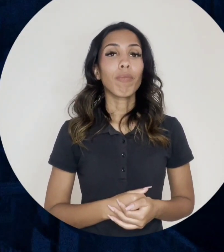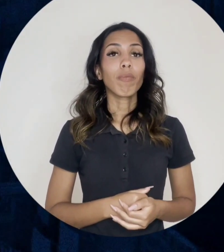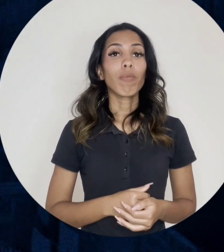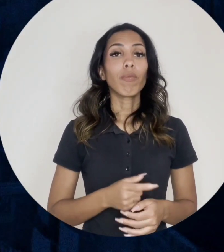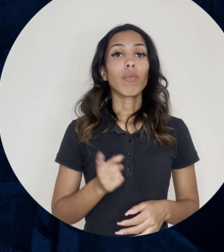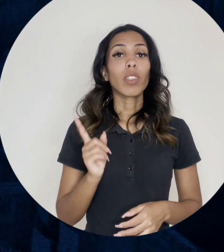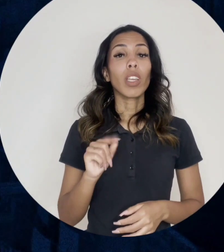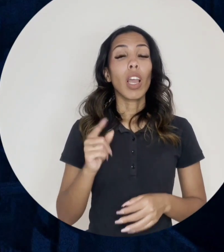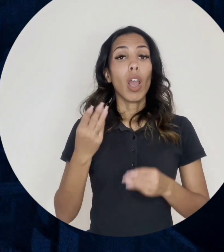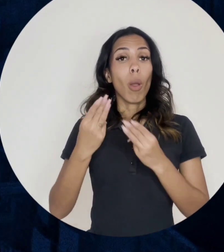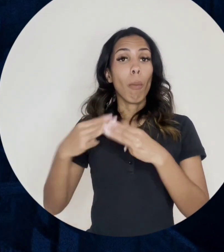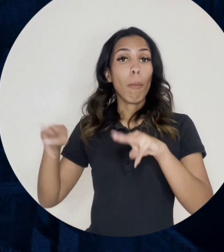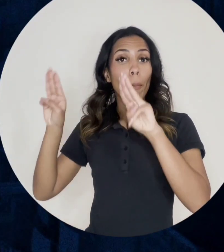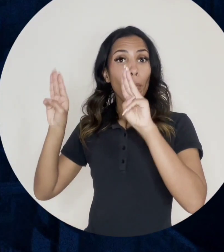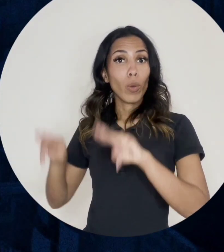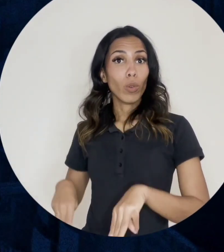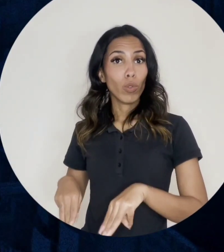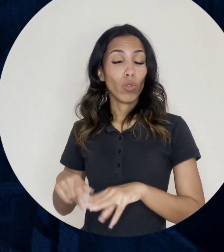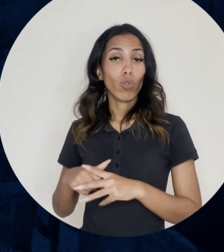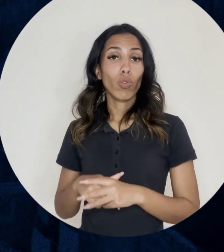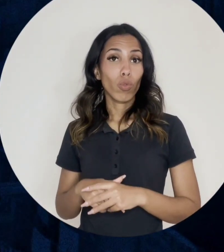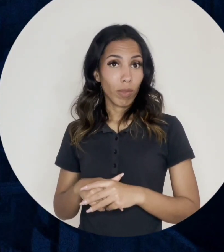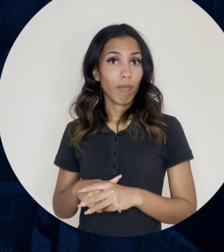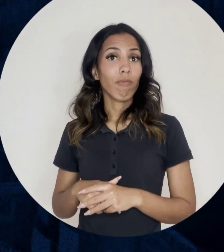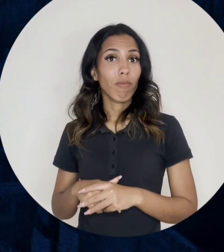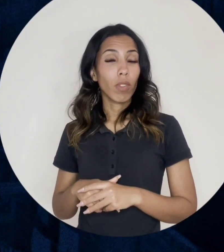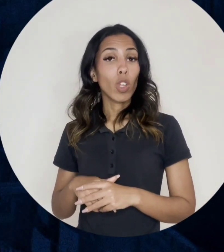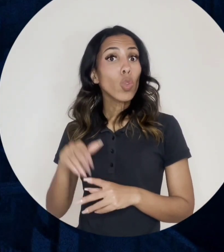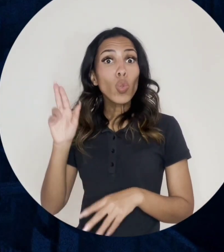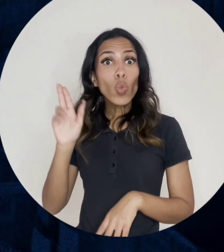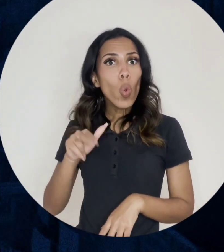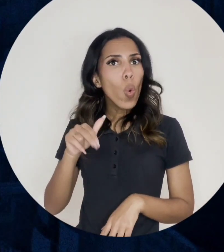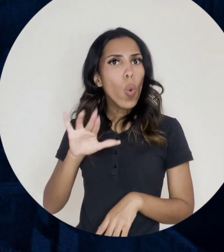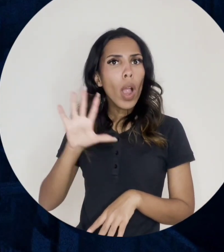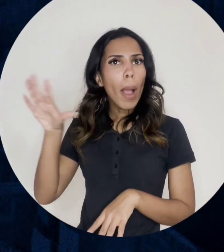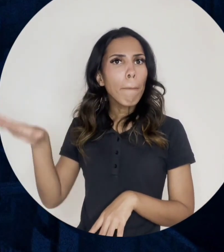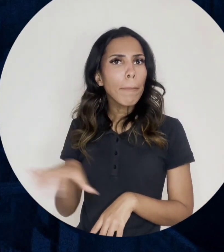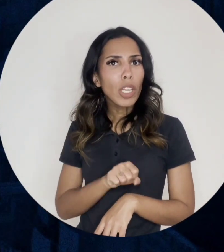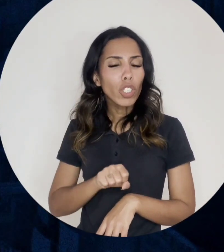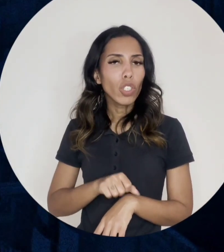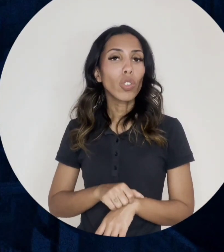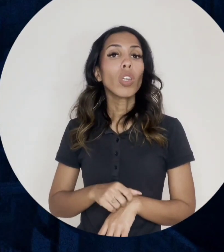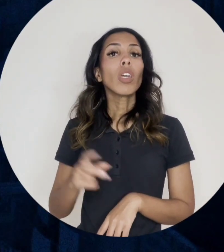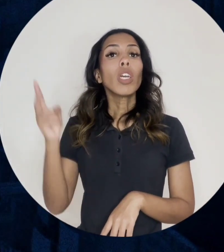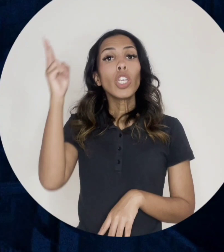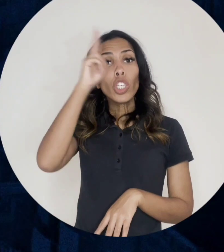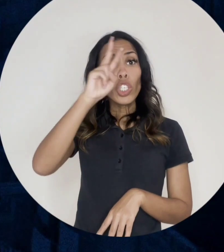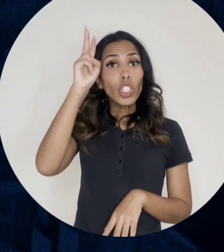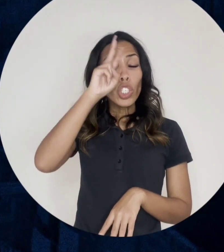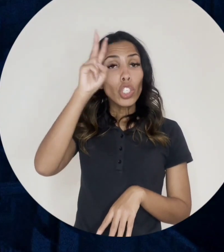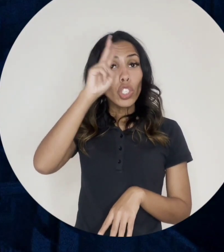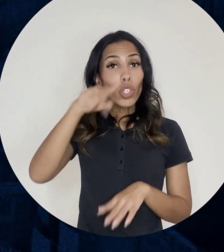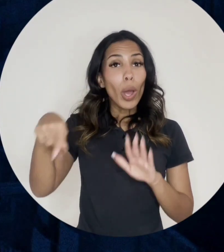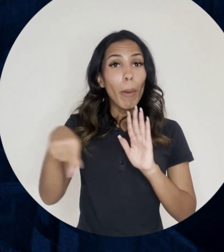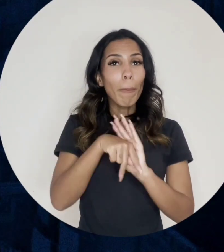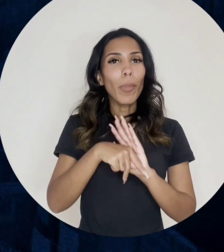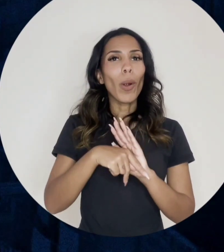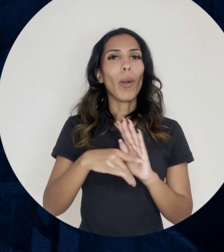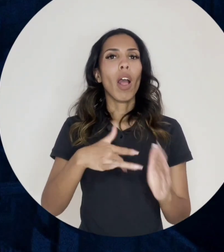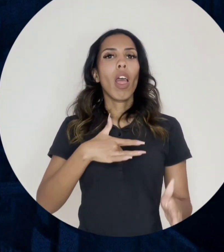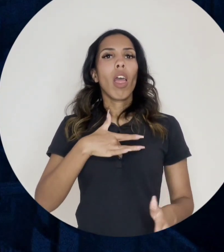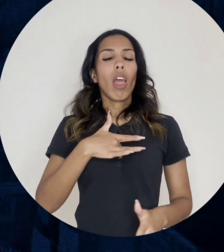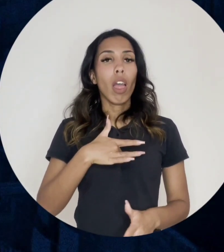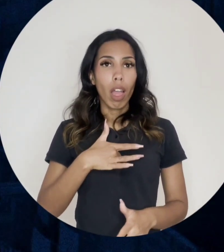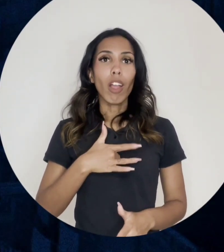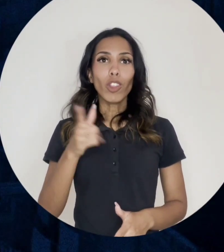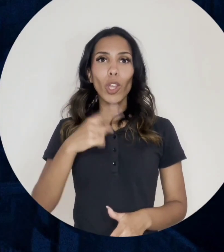Trouxemos do museu, coisa que eles nunca deixaram, a história da tuberculose e levamos para as escolas. Tu chegou a pegar